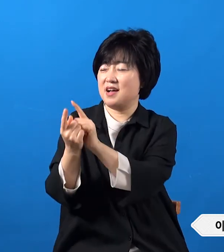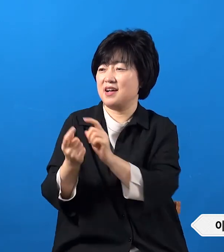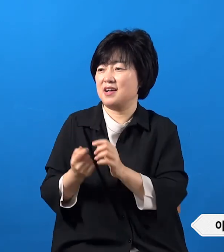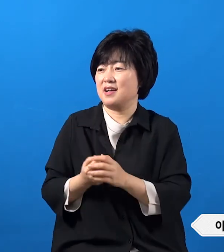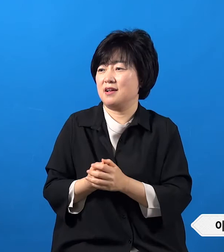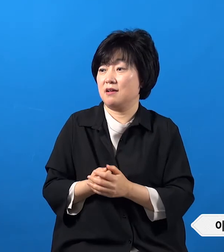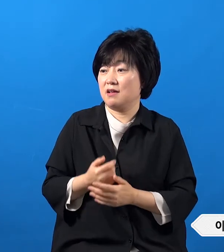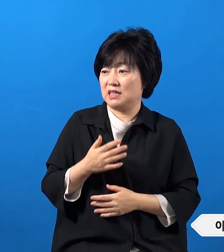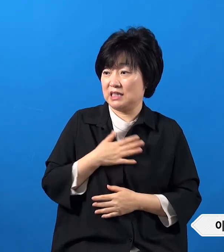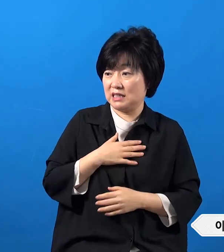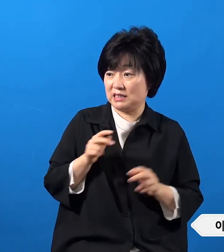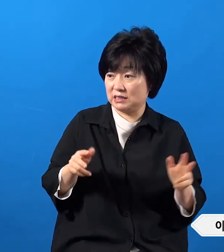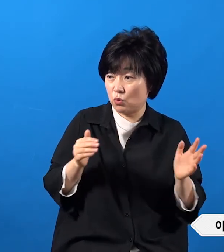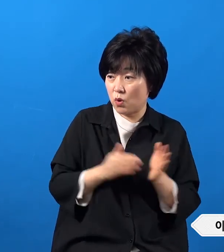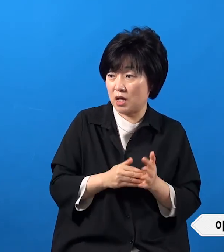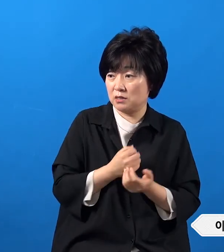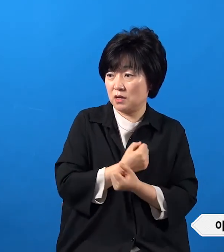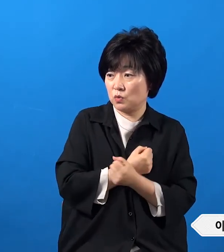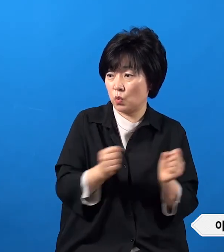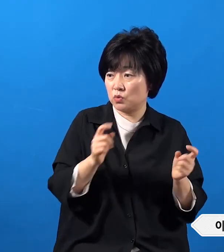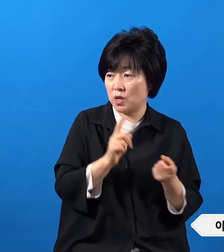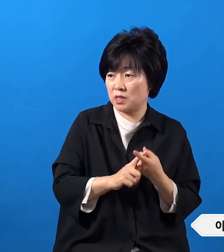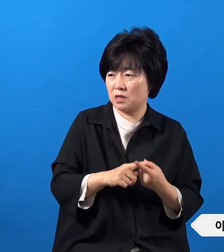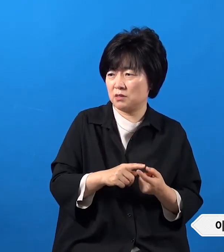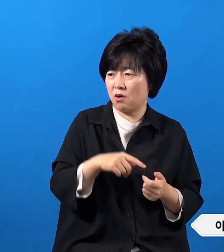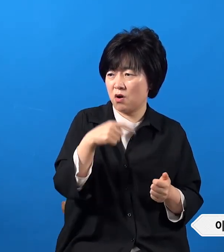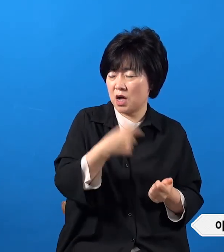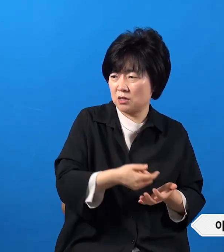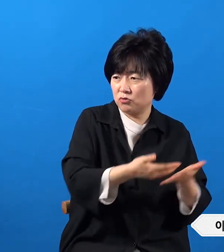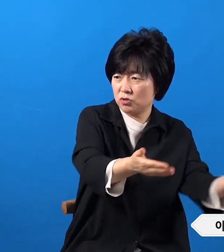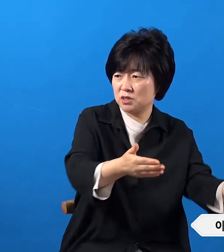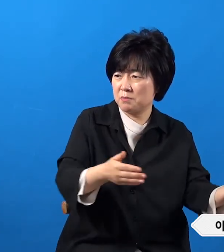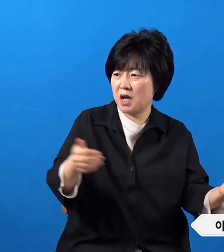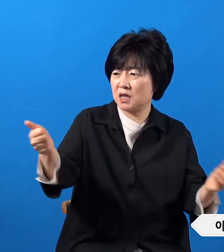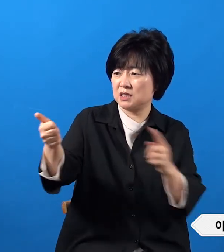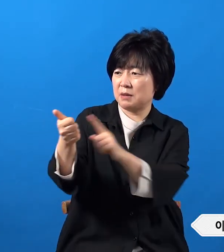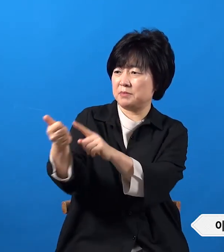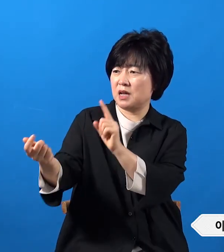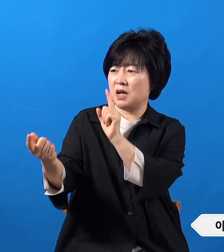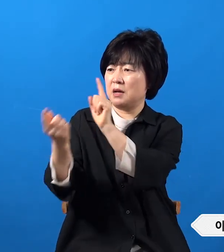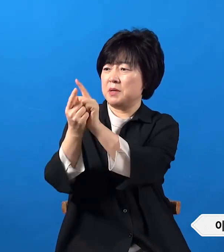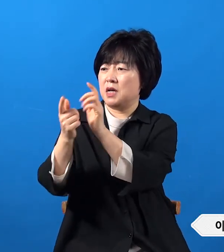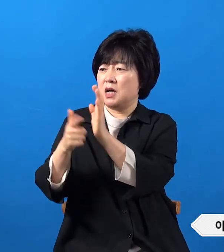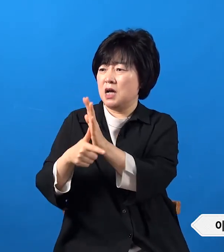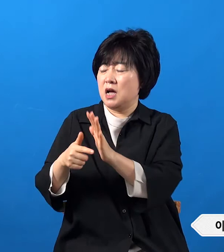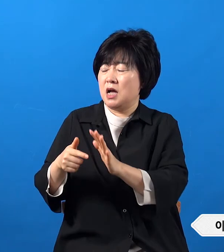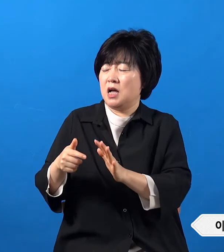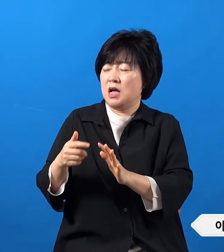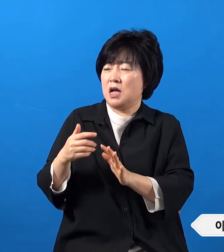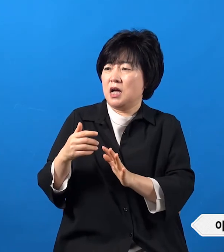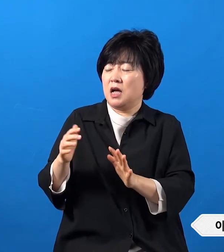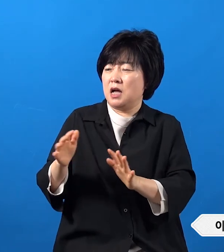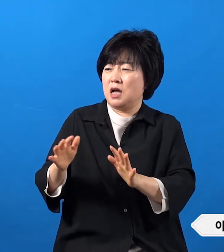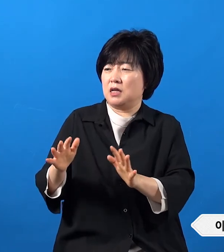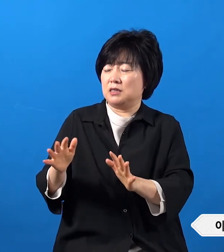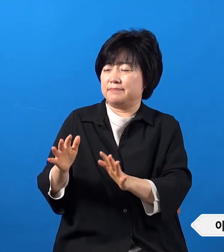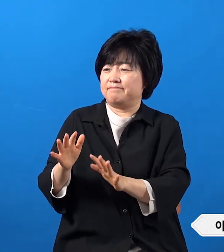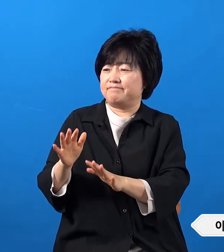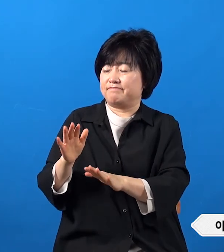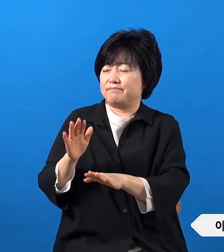읽어보겠습니다. 나는 그동안 용서를 역설했지만 그가 내 앞에 선 순간 나는 그의 손을 잡을 수